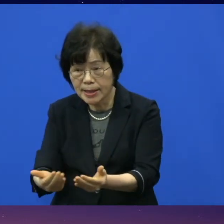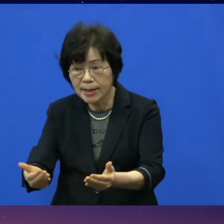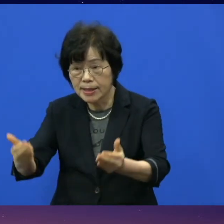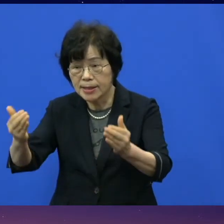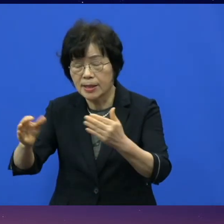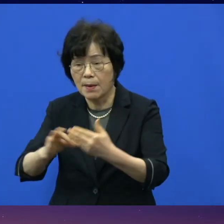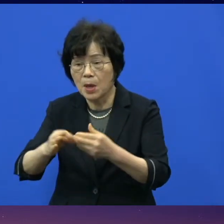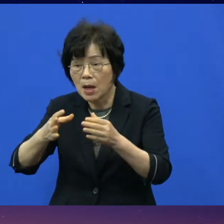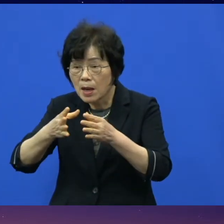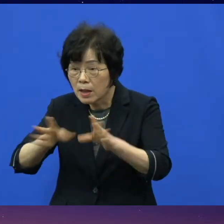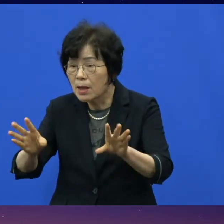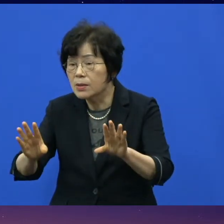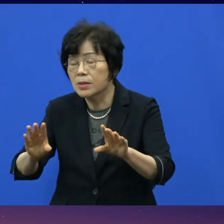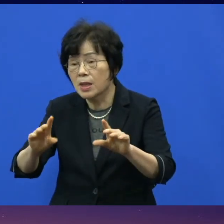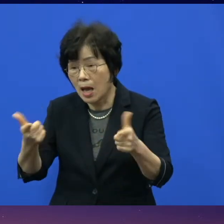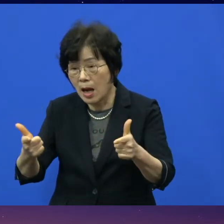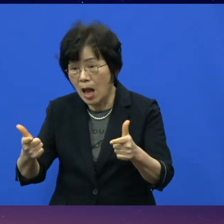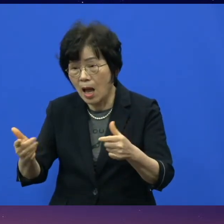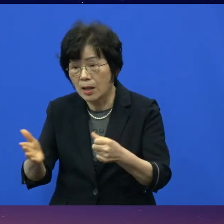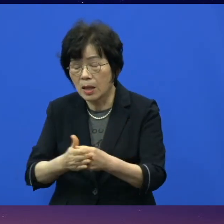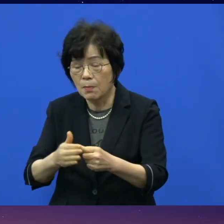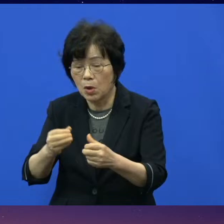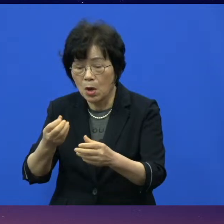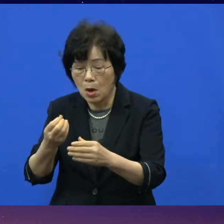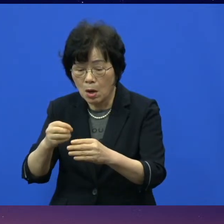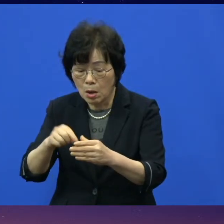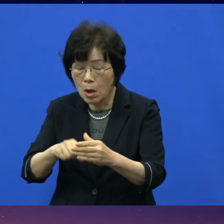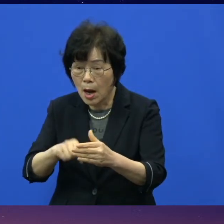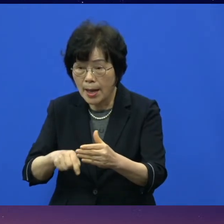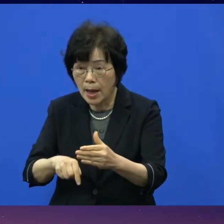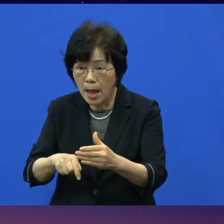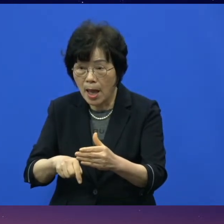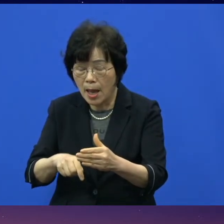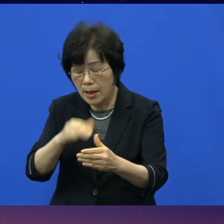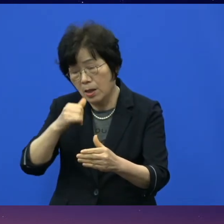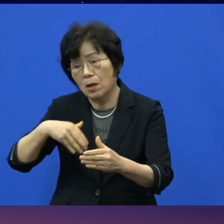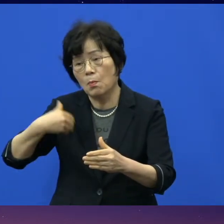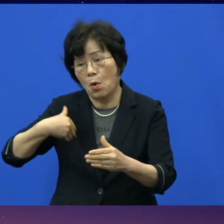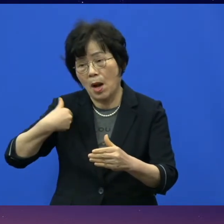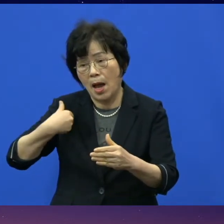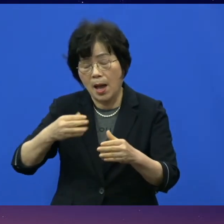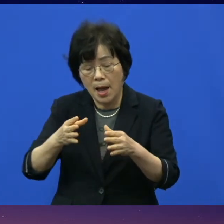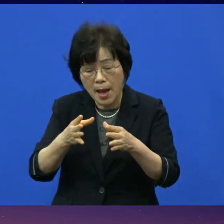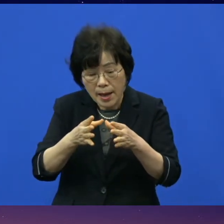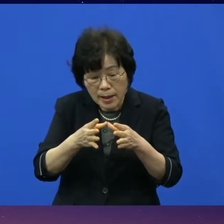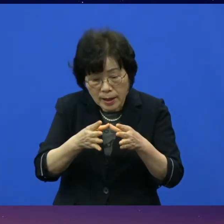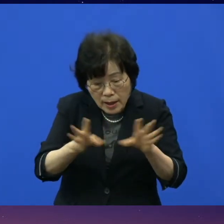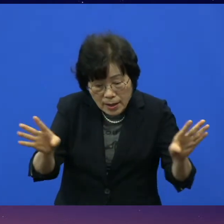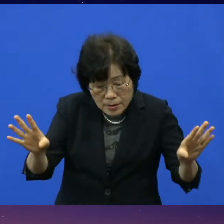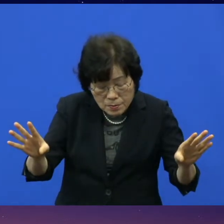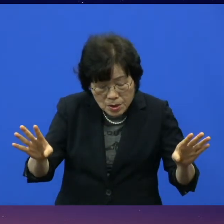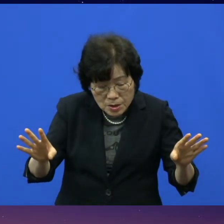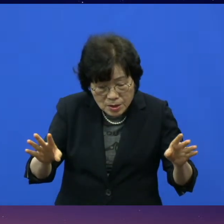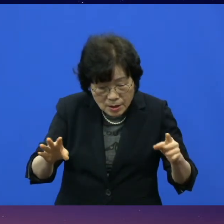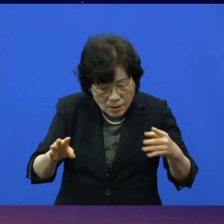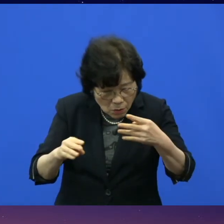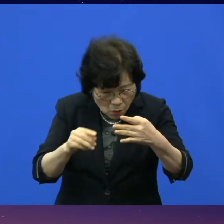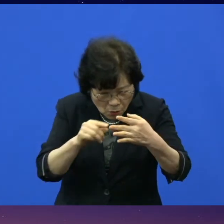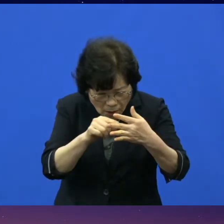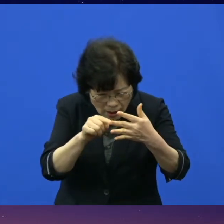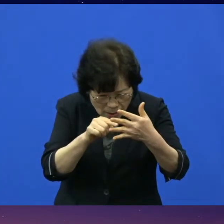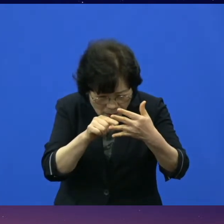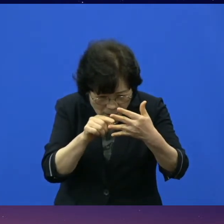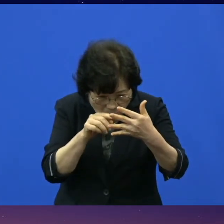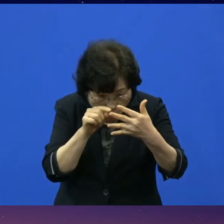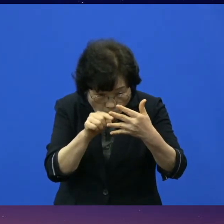그릇이라면 안 깨어지면 그 안에 뭐가 들어있는지 알 길이 없어요. 깨어지면서 그 안에 무엇이 들어있는가가 보이기 시작합니다.